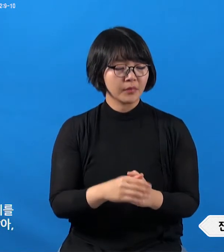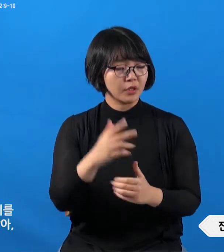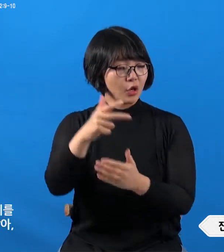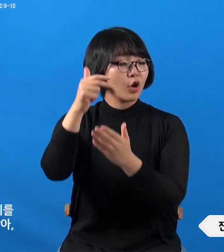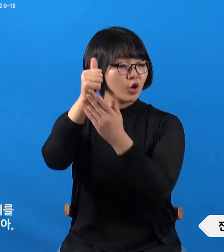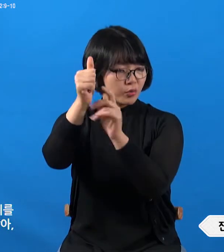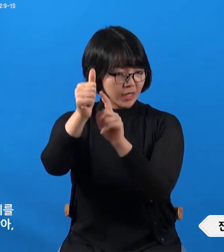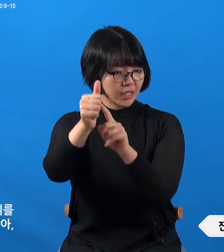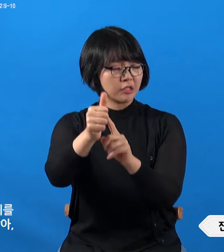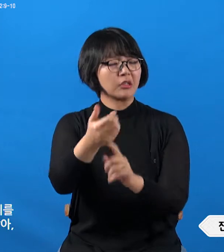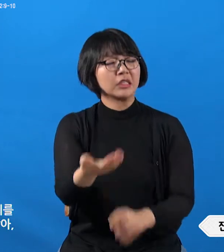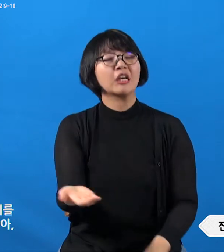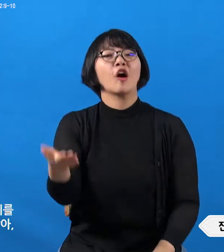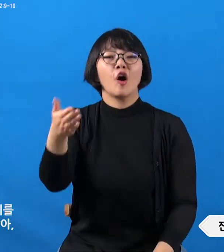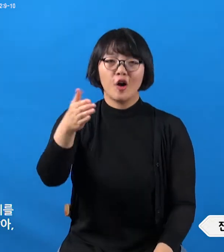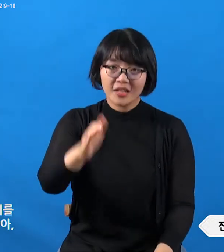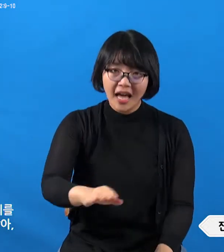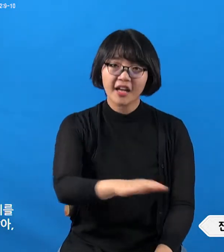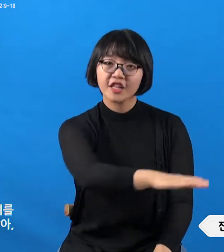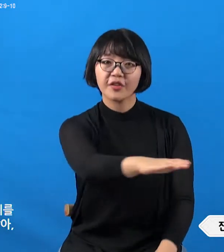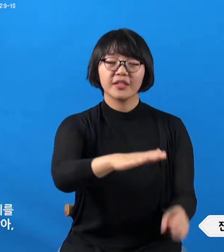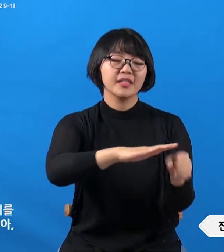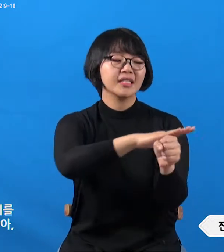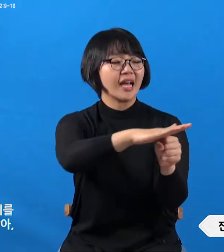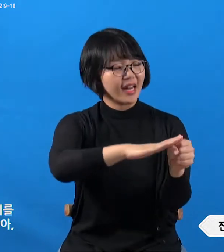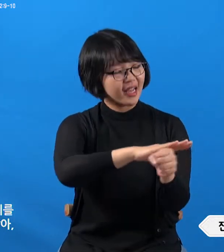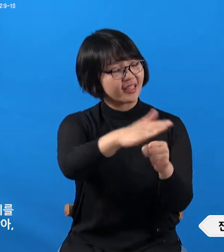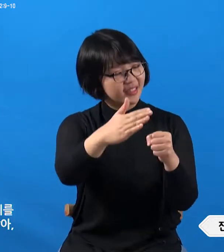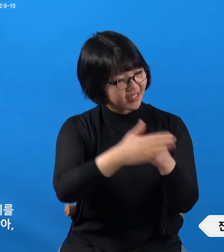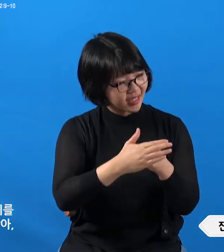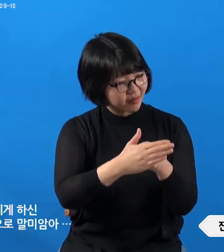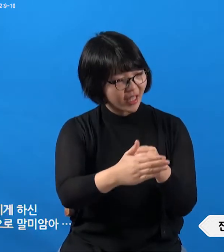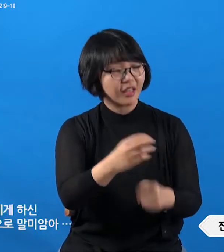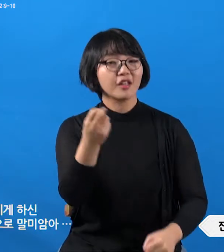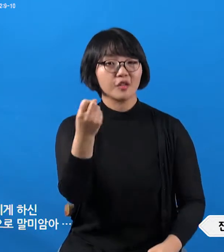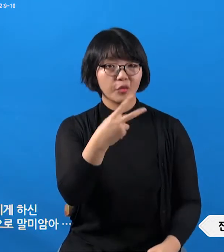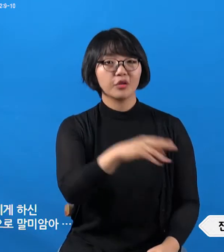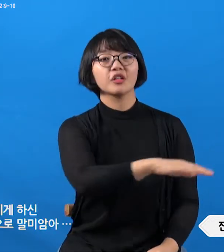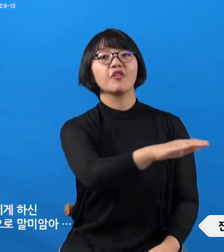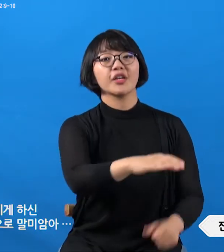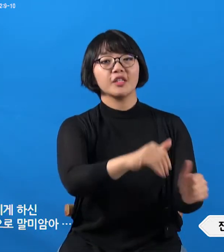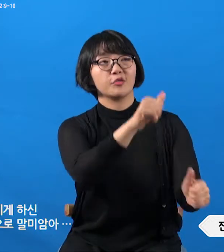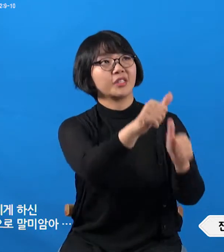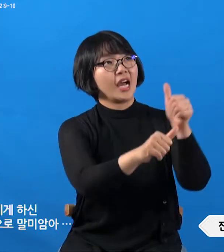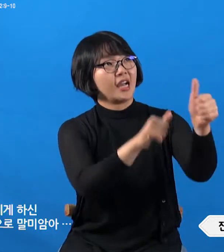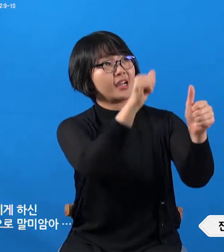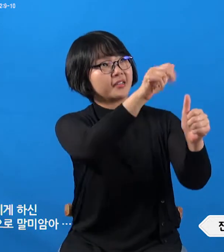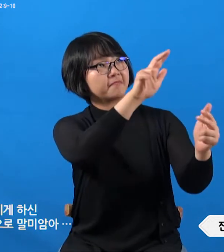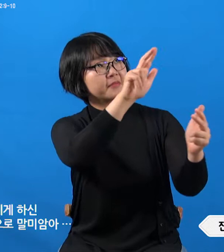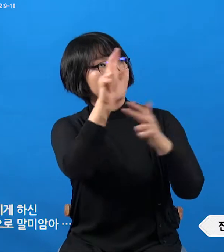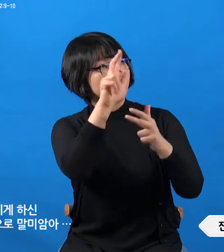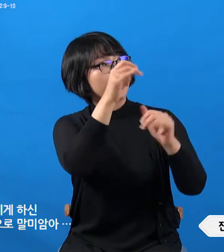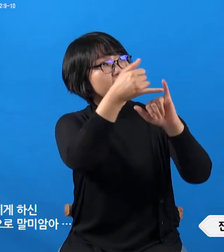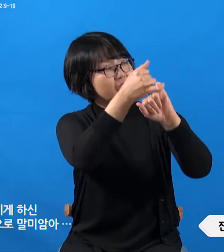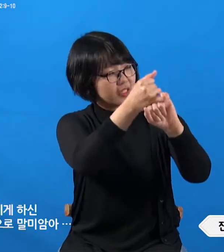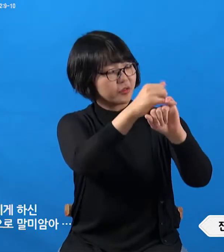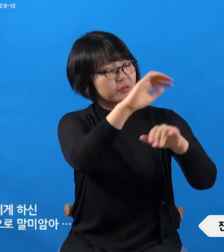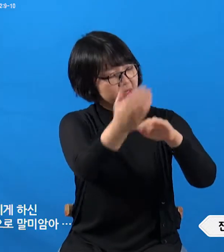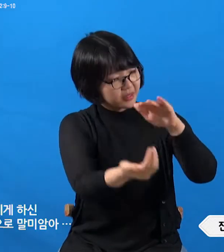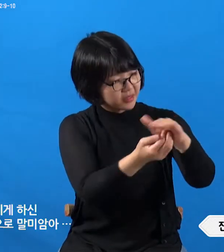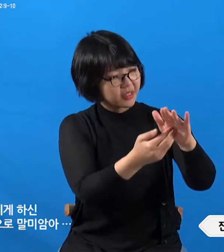말씀합니다. 여호와께서 다만 너희를 사랑하심으로 말미암아 또한 너희의 조상들에게 하신 맹세를